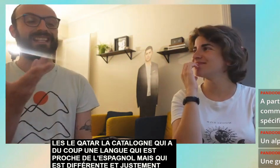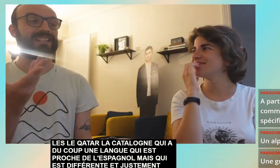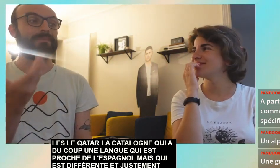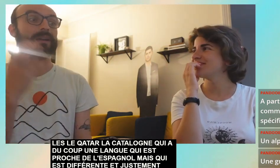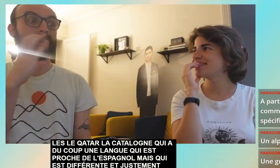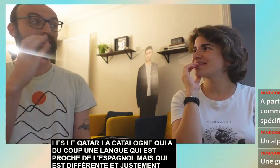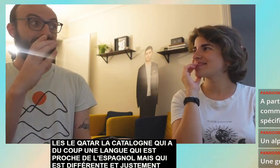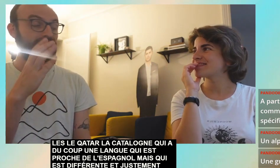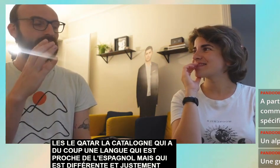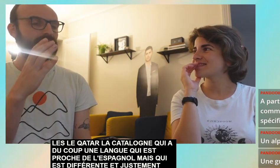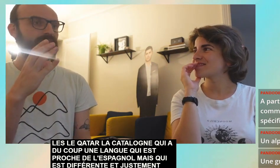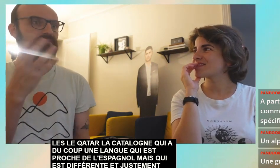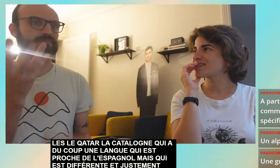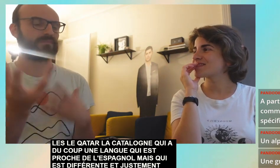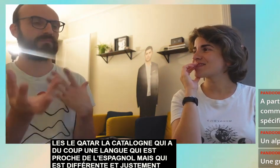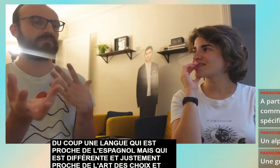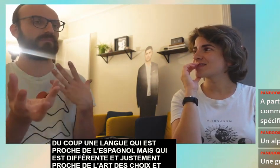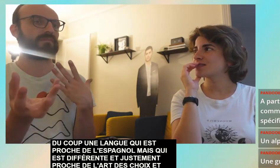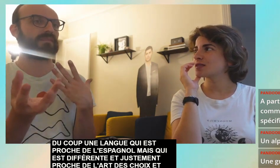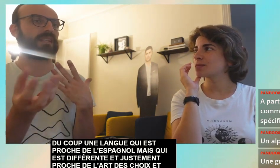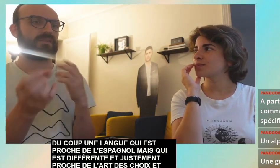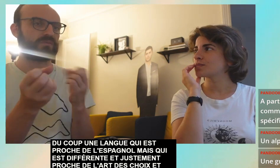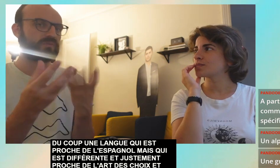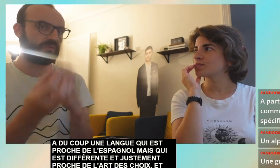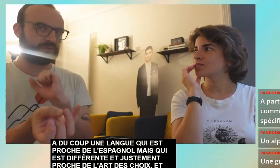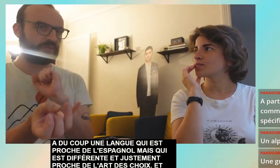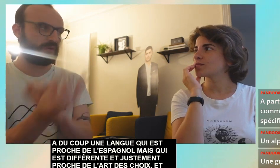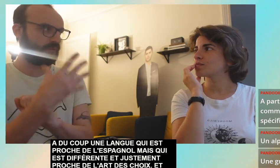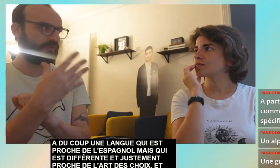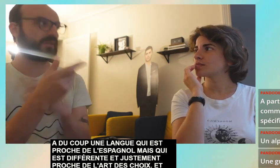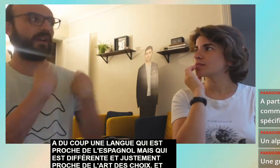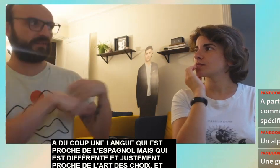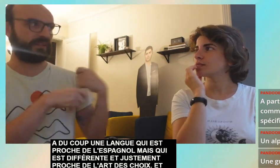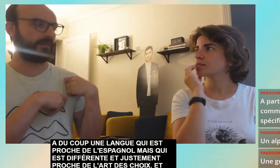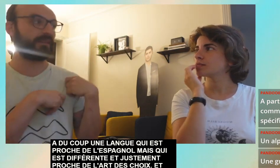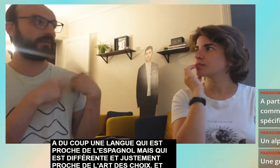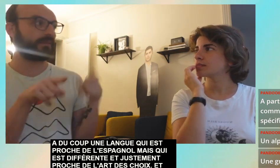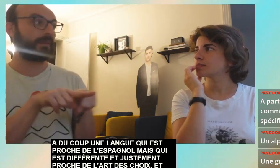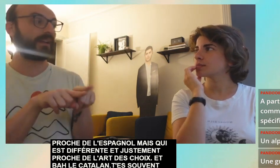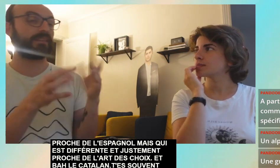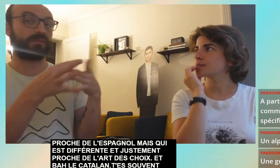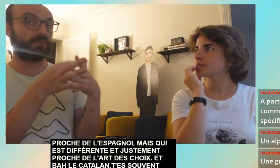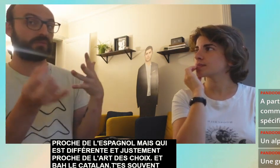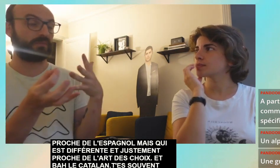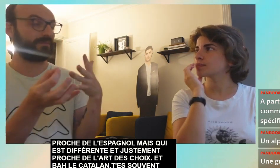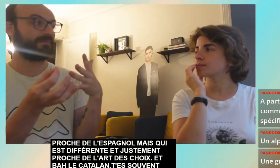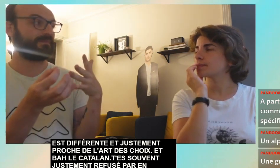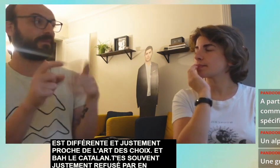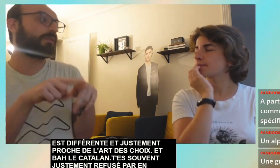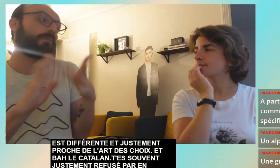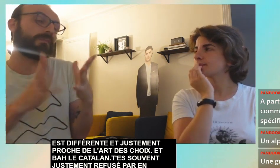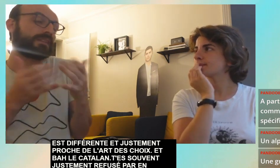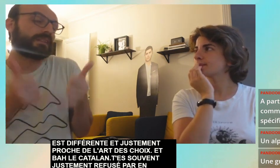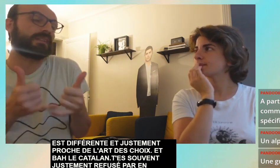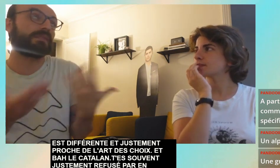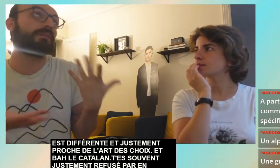Et bah, le catalan, c'est souvent justement refusé. Enfin, en Espagne, pareil, c'est une option. Comme les signes ici, on va